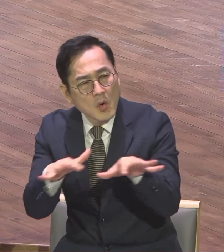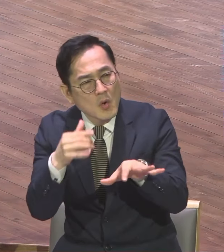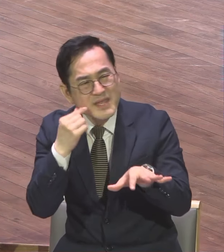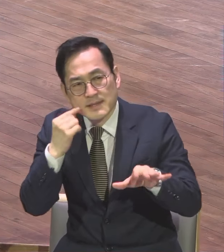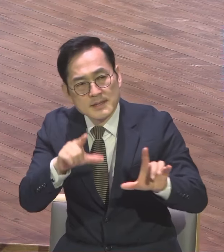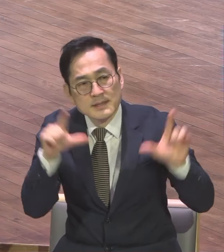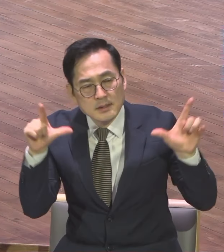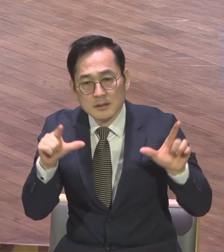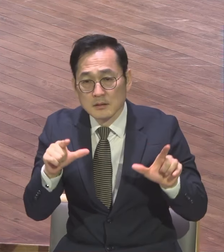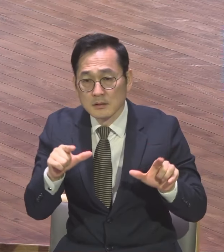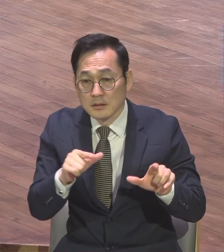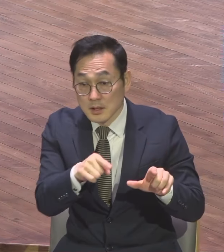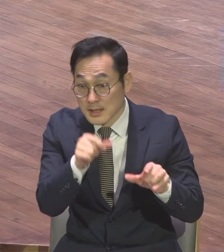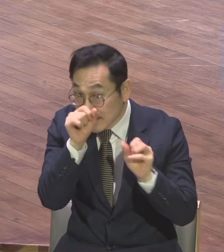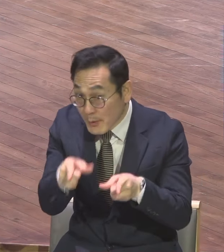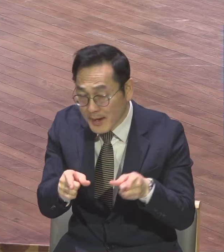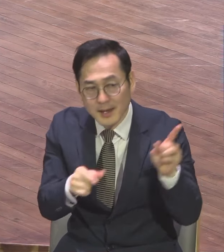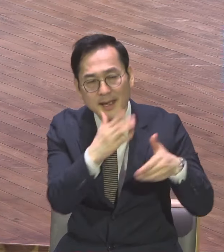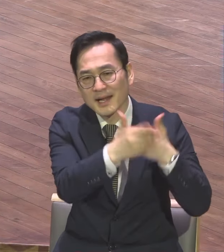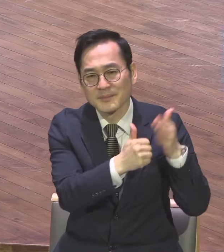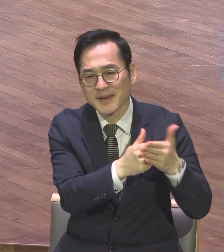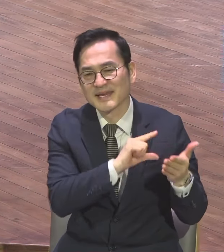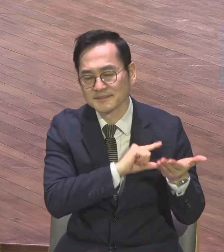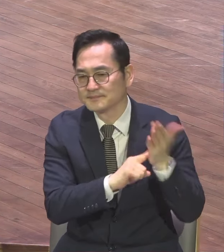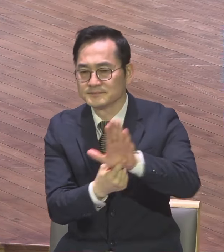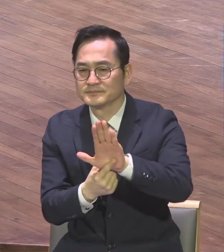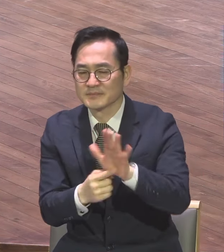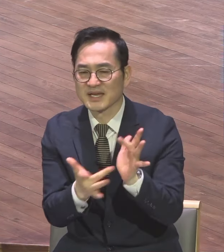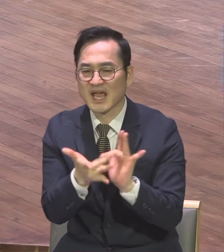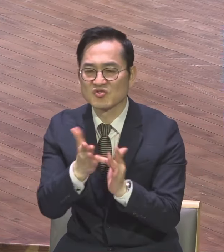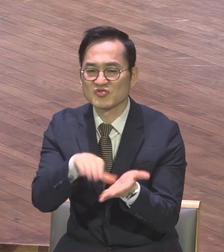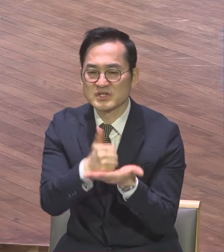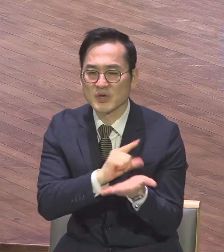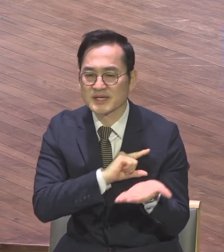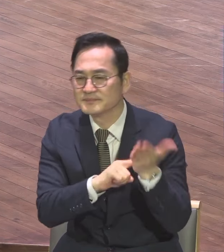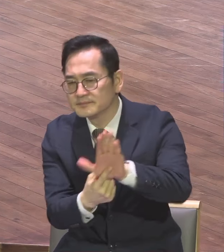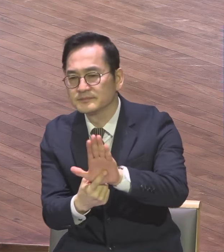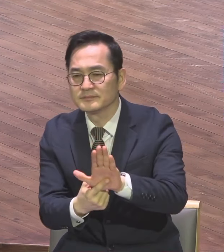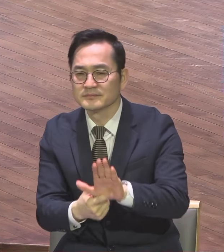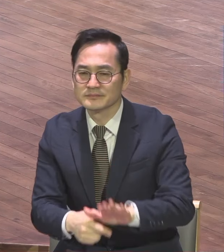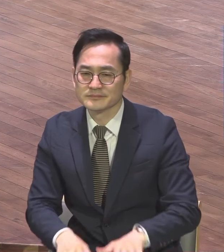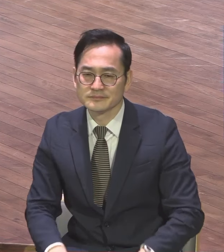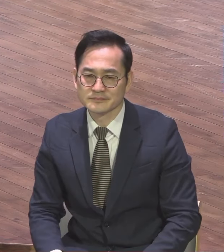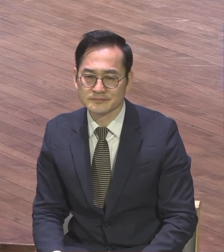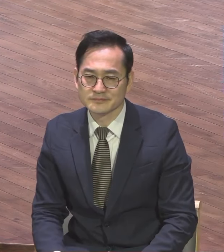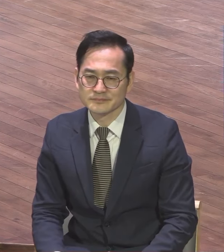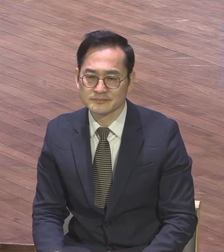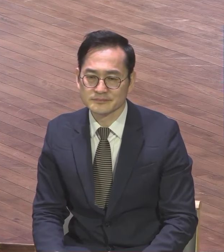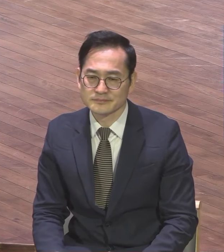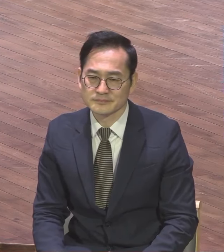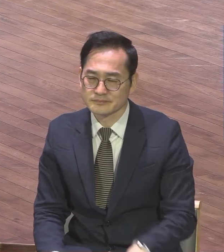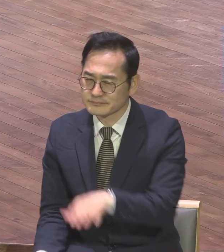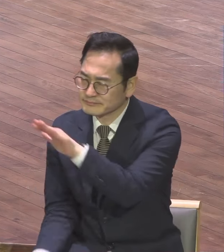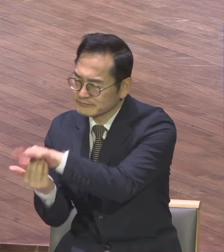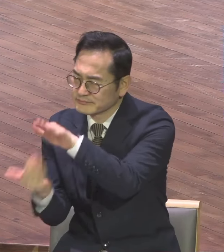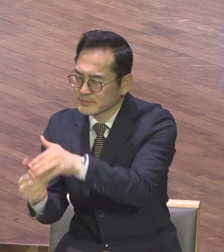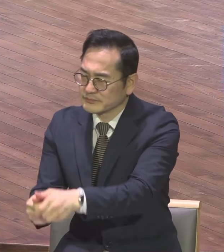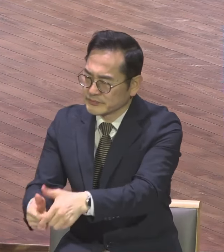드러내고 예수 그분이 그리스도라는 사실을 말할 수 있는 그런 기회를 허락하여 주옵소서.